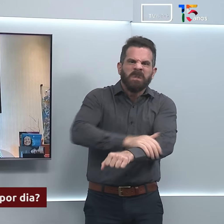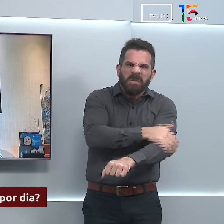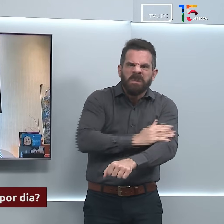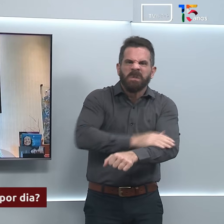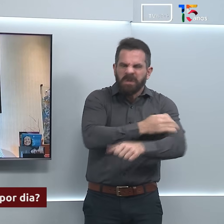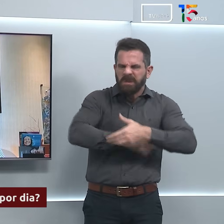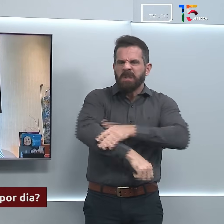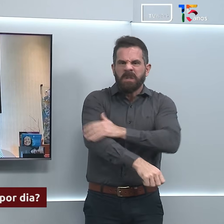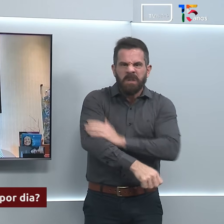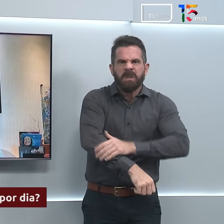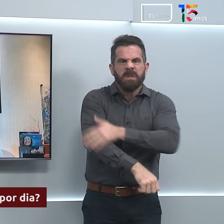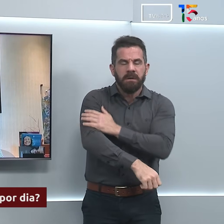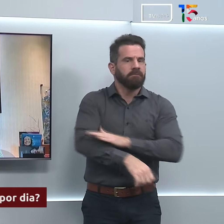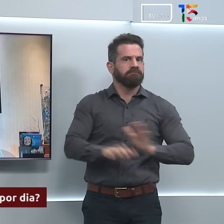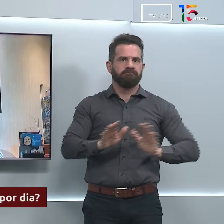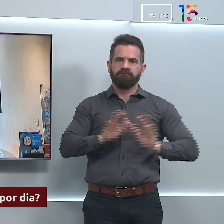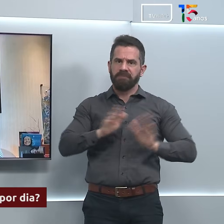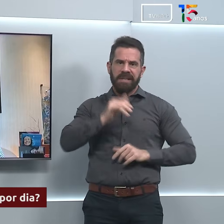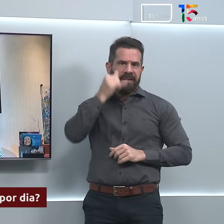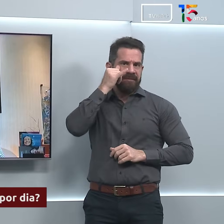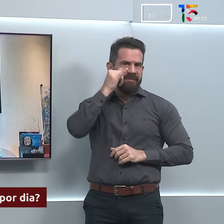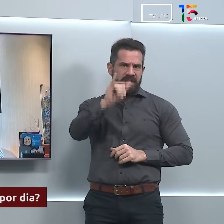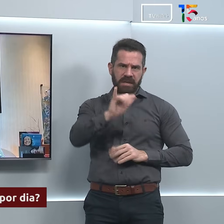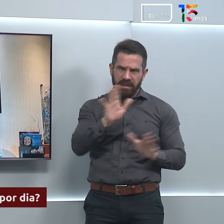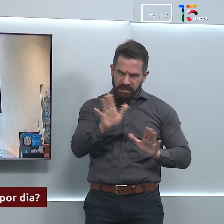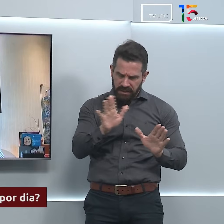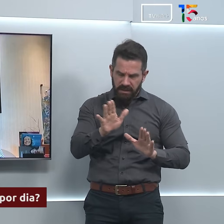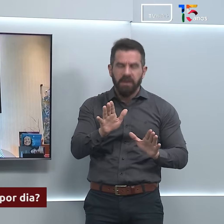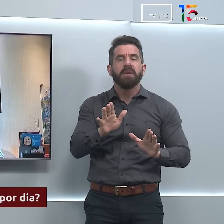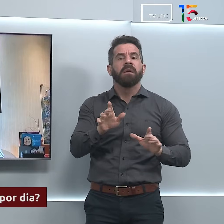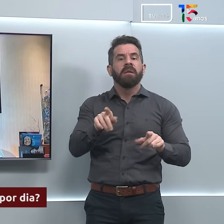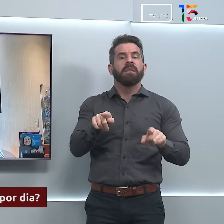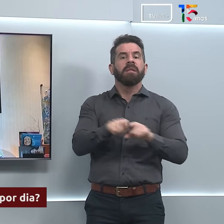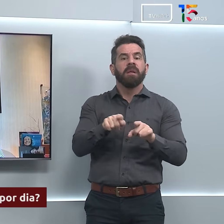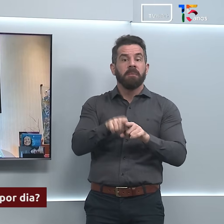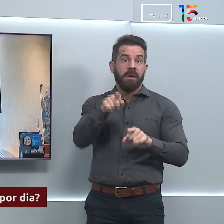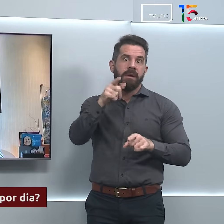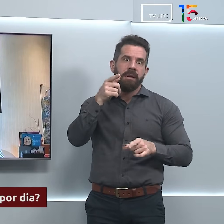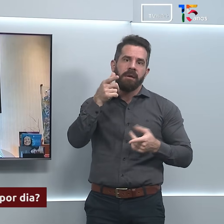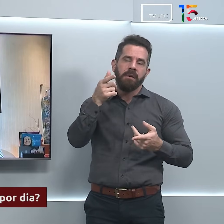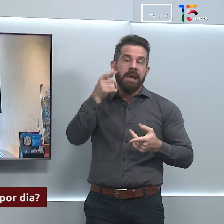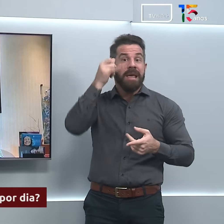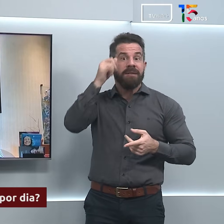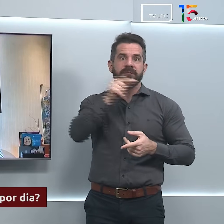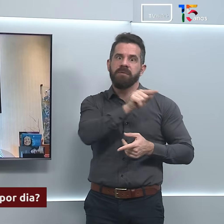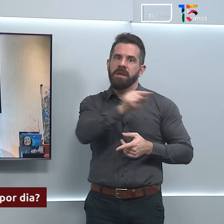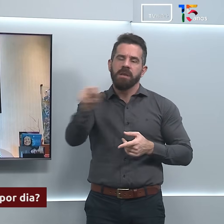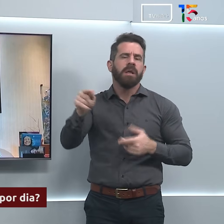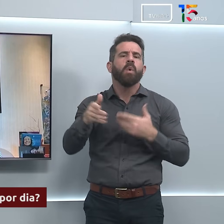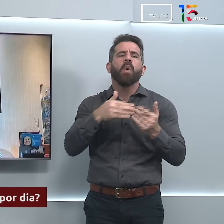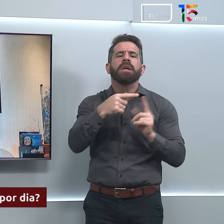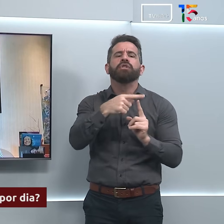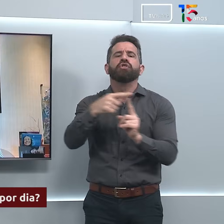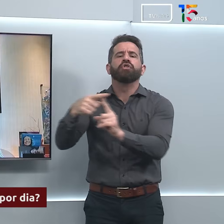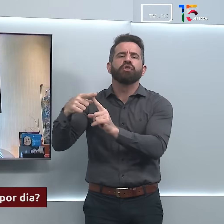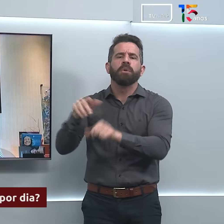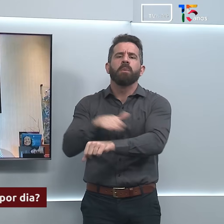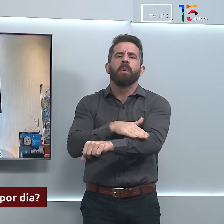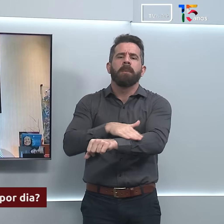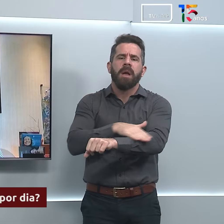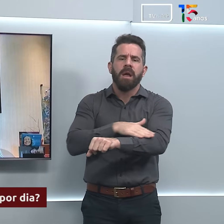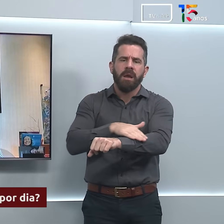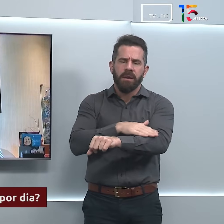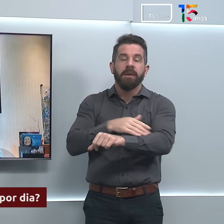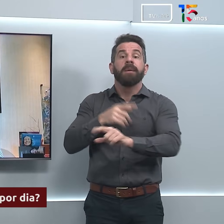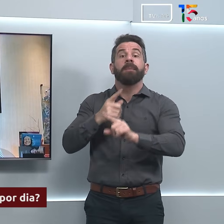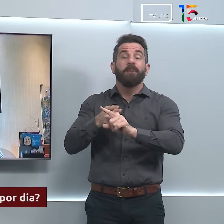a pele, usar buchas. Então, tudo isso deve ser evitado em qualquer tipo de pele, pois tira